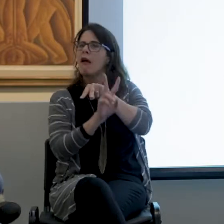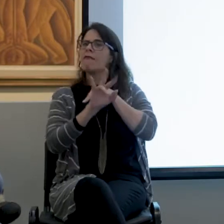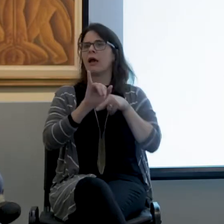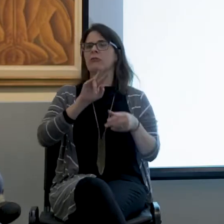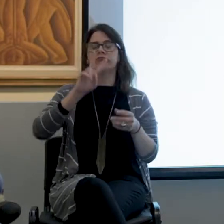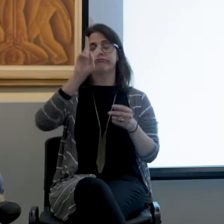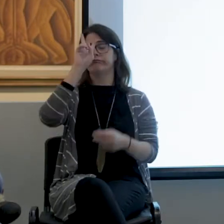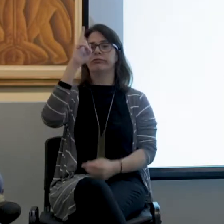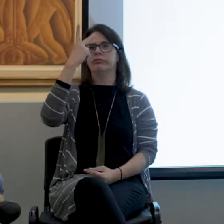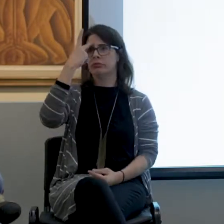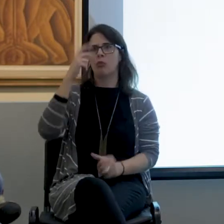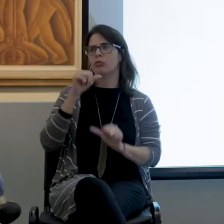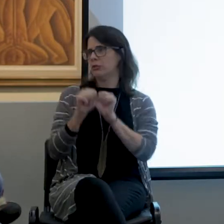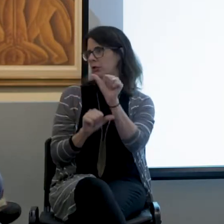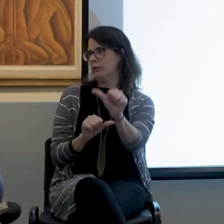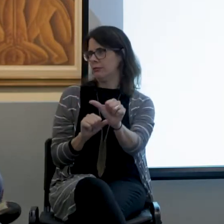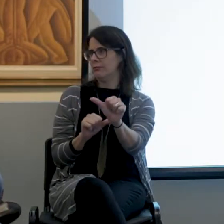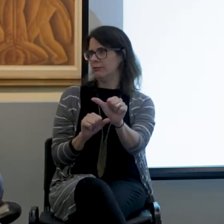artistas.